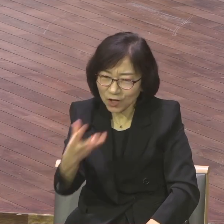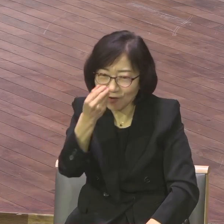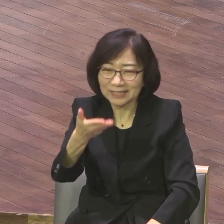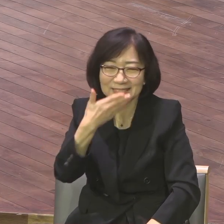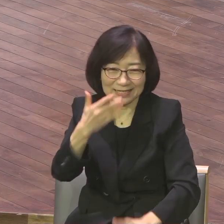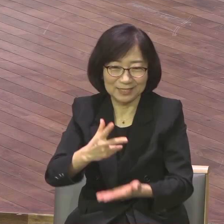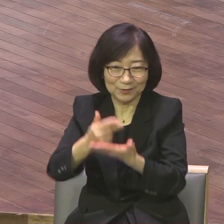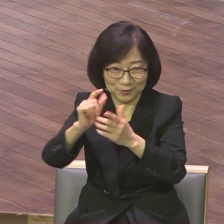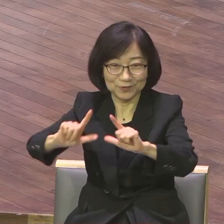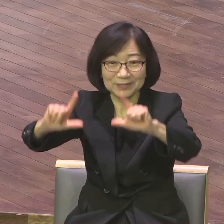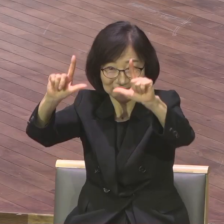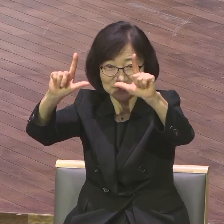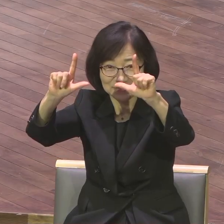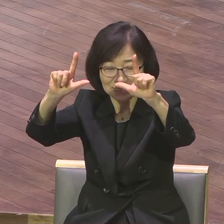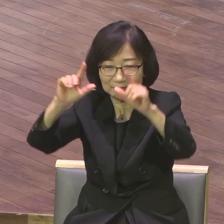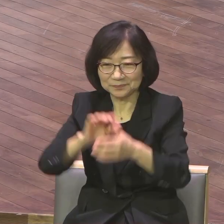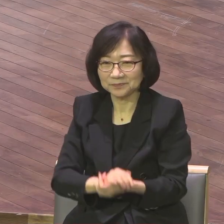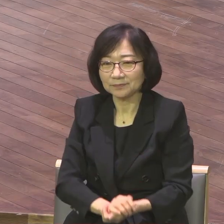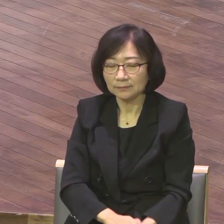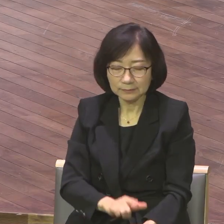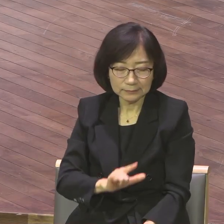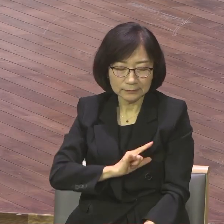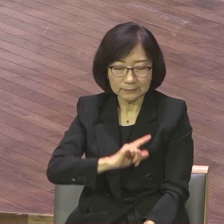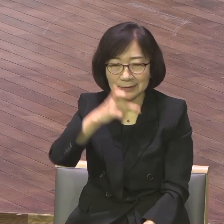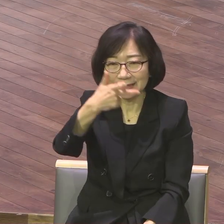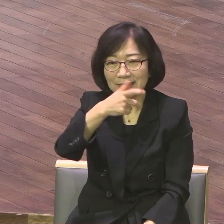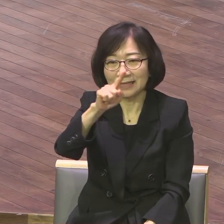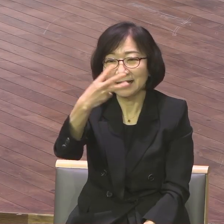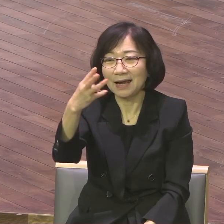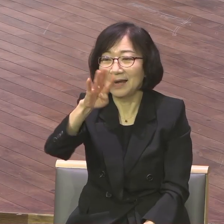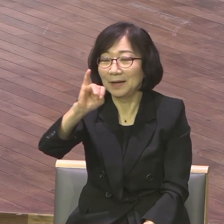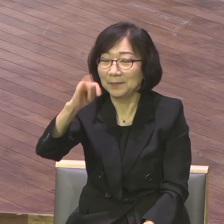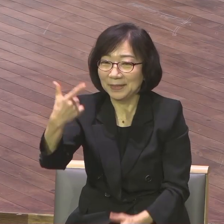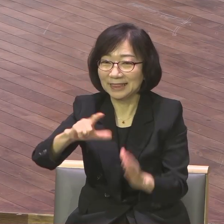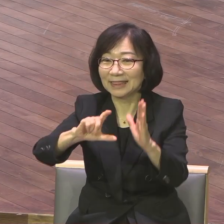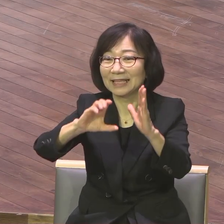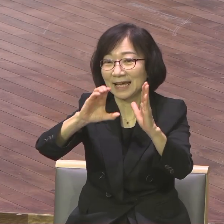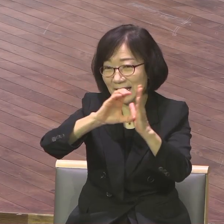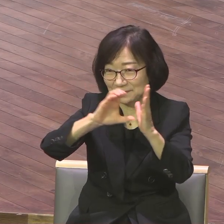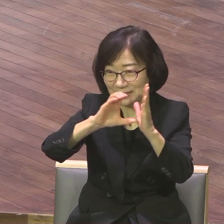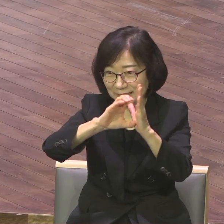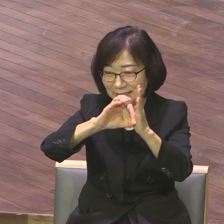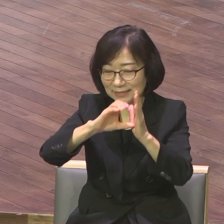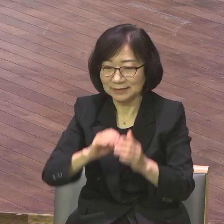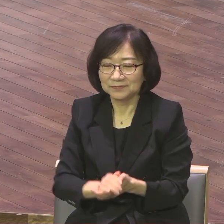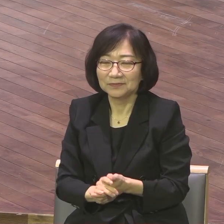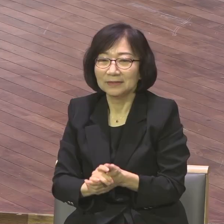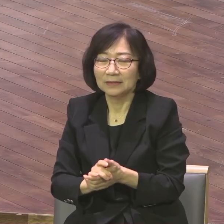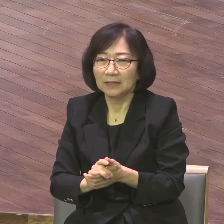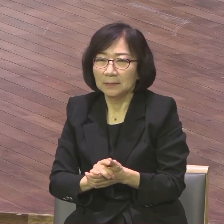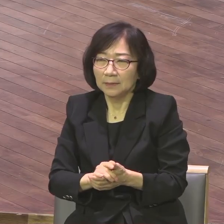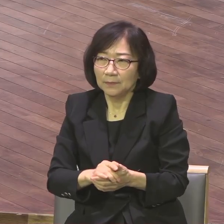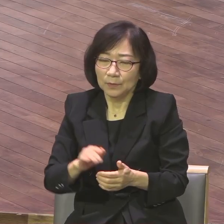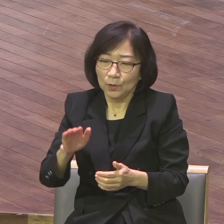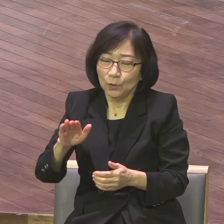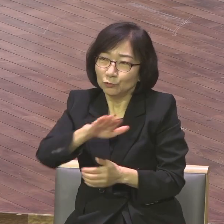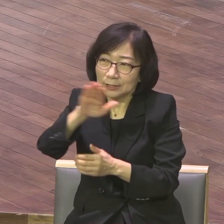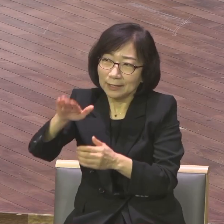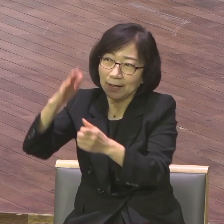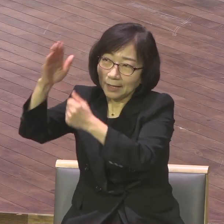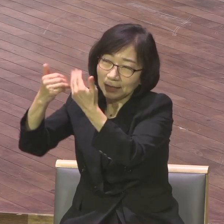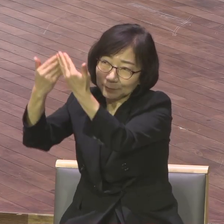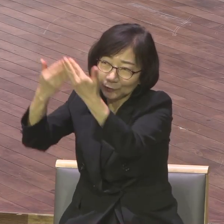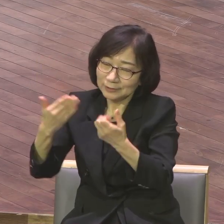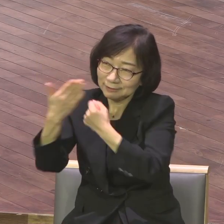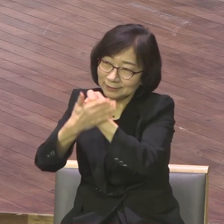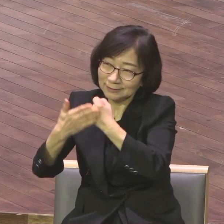이 요한 칼빈은 기독교 강요란 책에서 우리가 받은 은혜를 세 가지로 그렇게